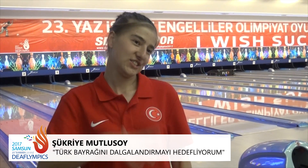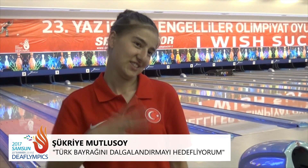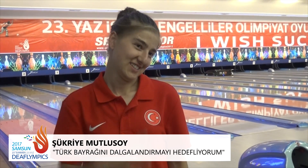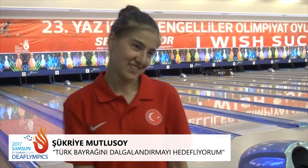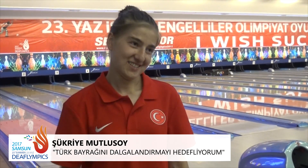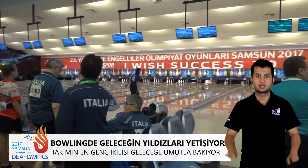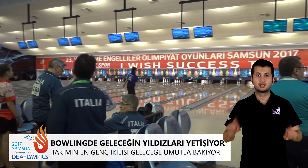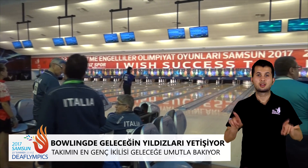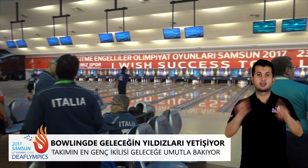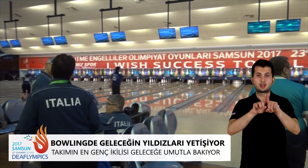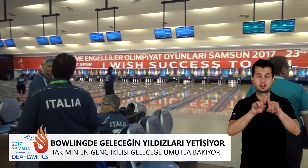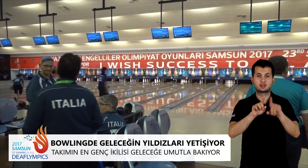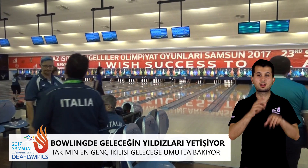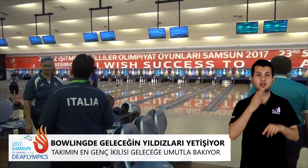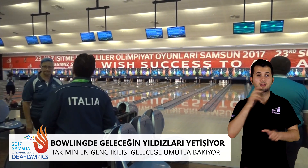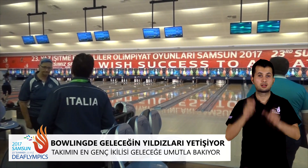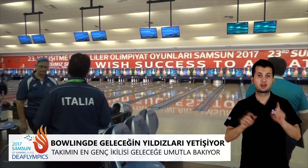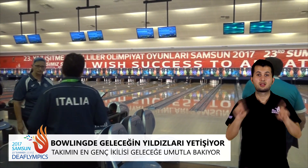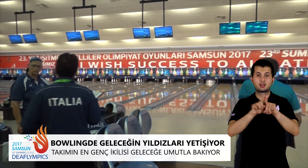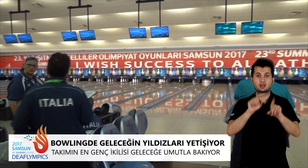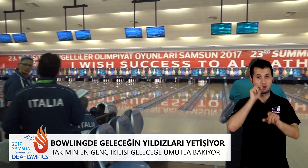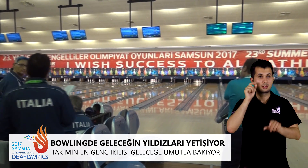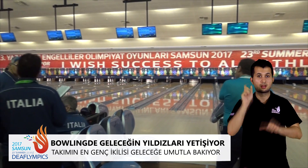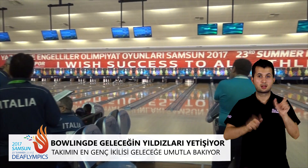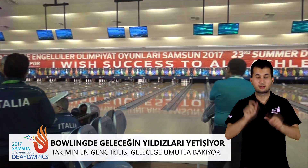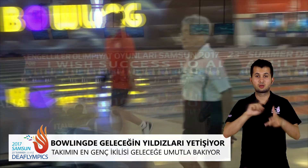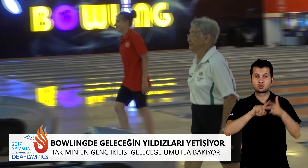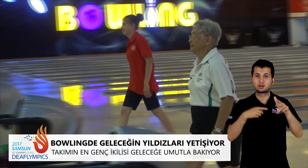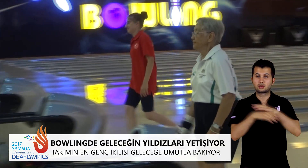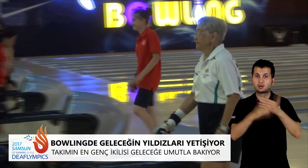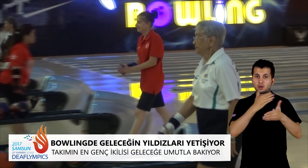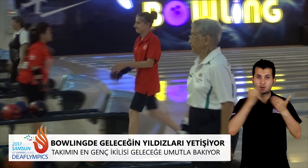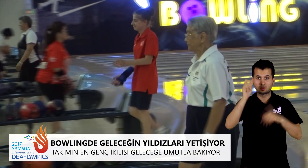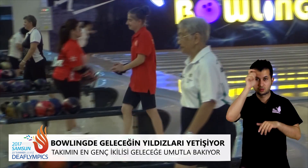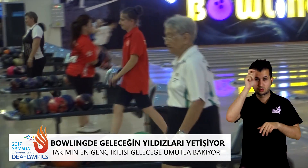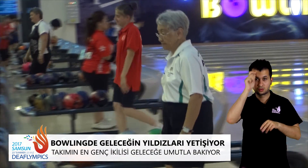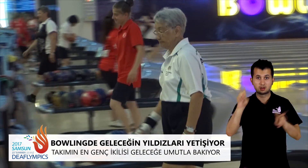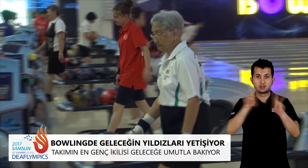hedefliyorum. Tek kadınlar ve tek erkeklerde kürsü göremeyen Türkiye, bunu